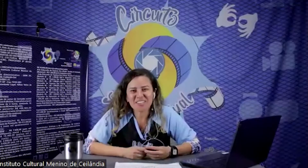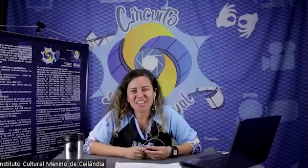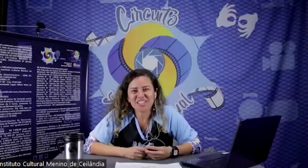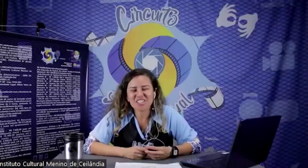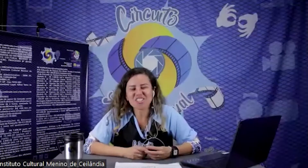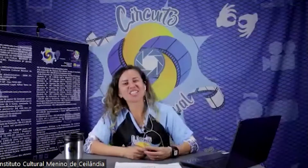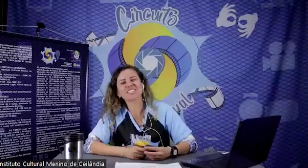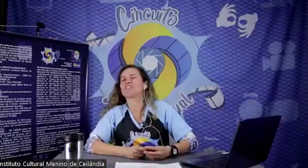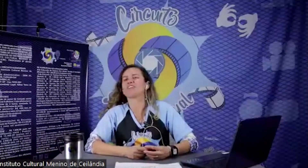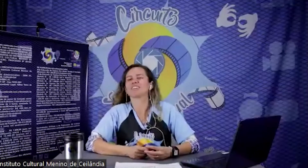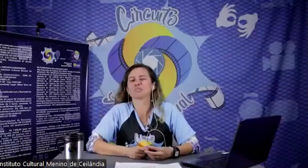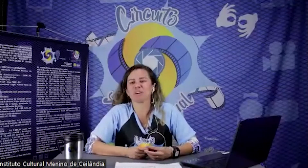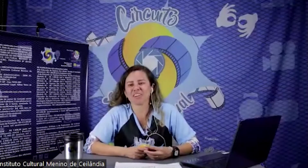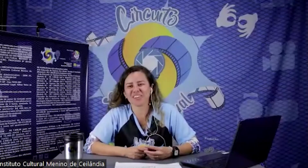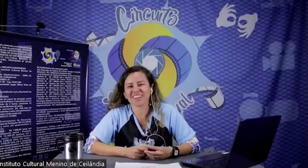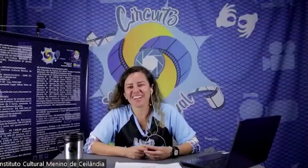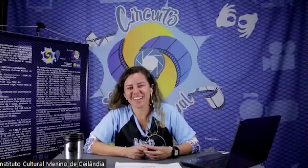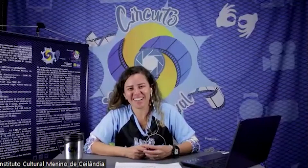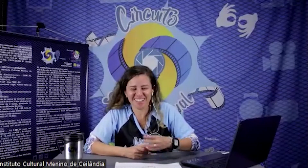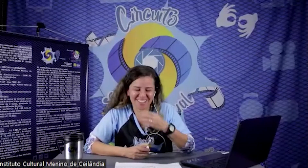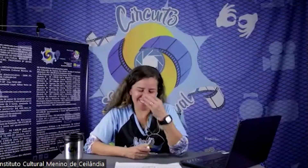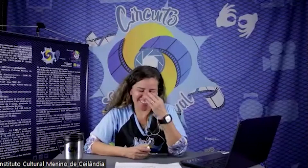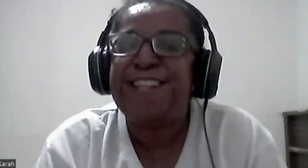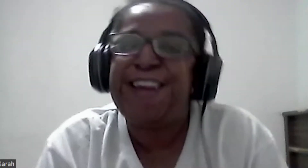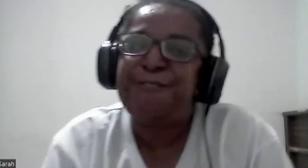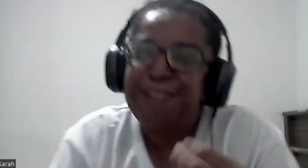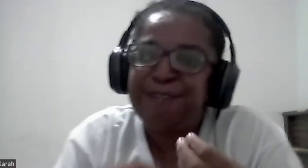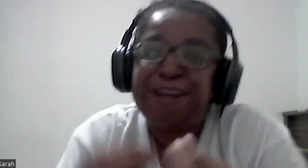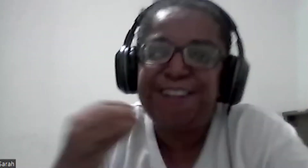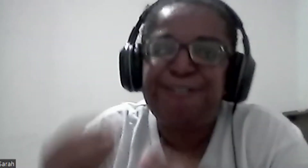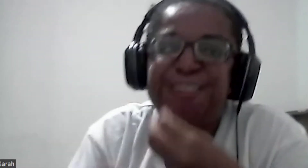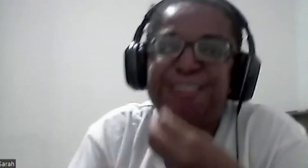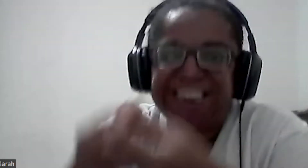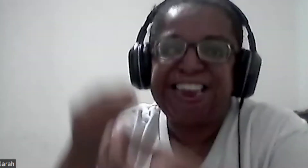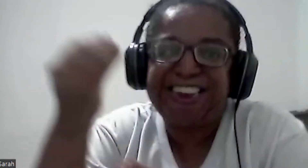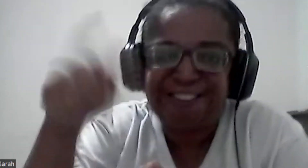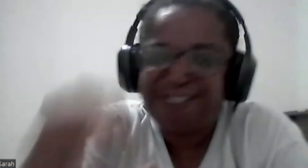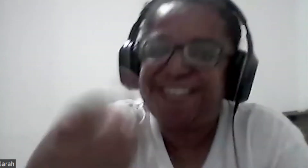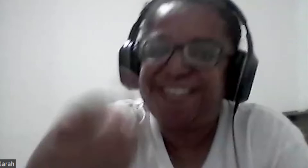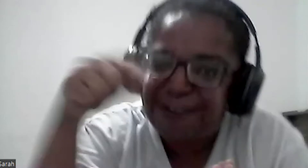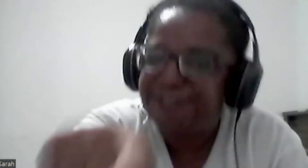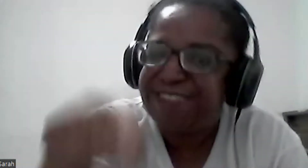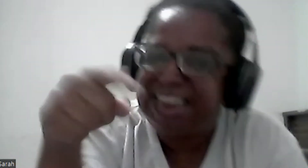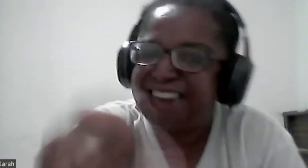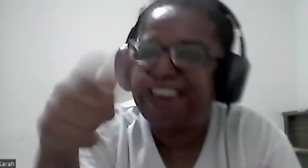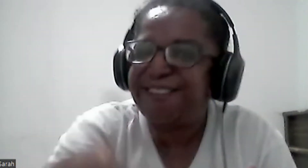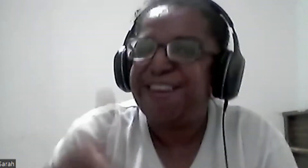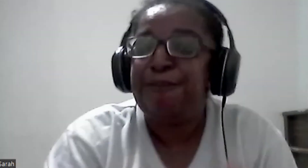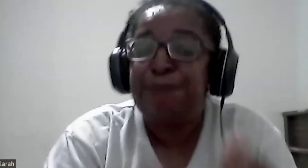na Argentina e estava falando espanhol. Quer dizer, você, antes de você, né, questionar ou ficar, né,